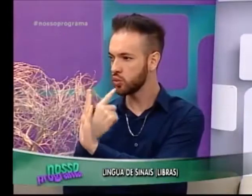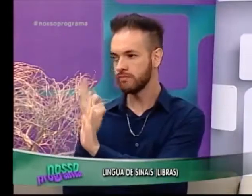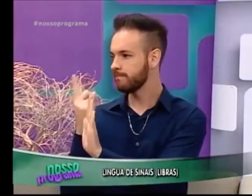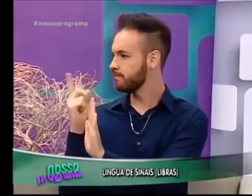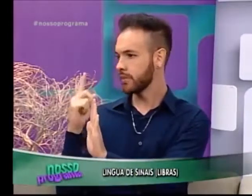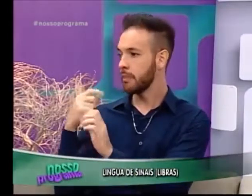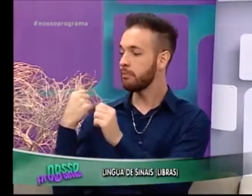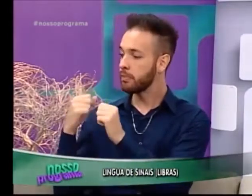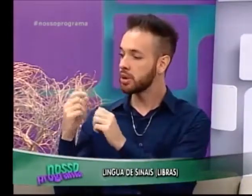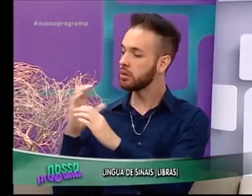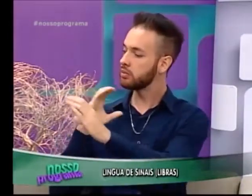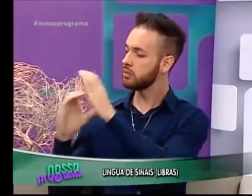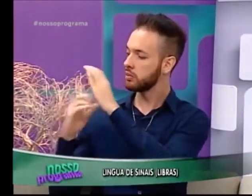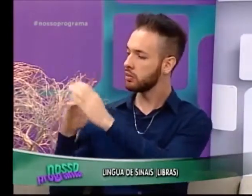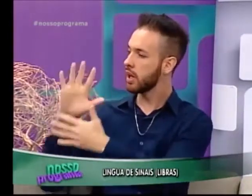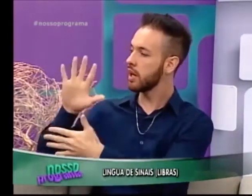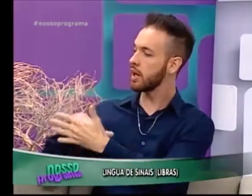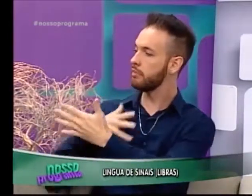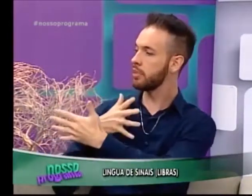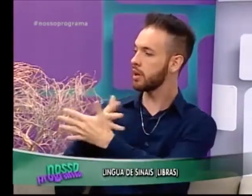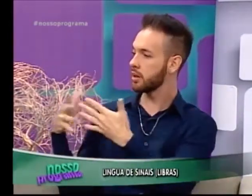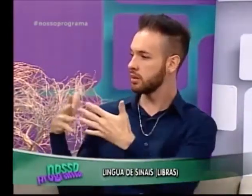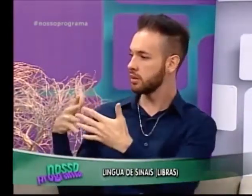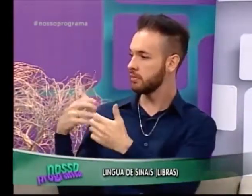Mas o surdo ele vai tentar se comunicar,